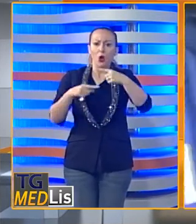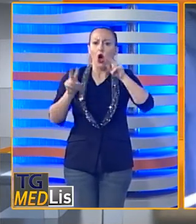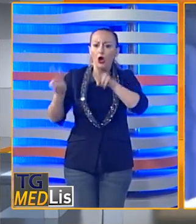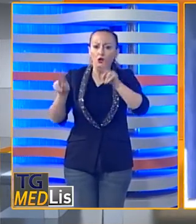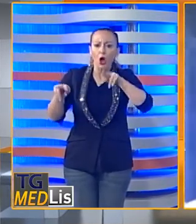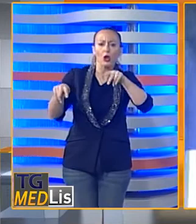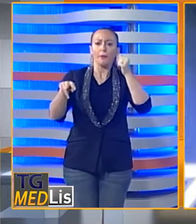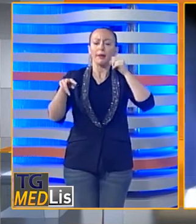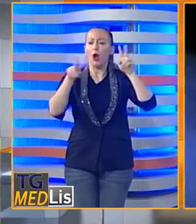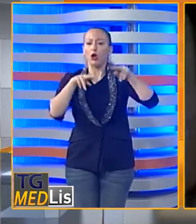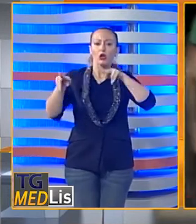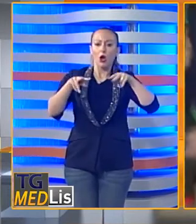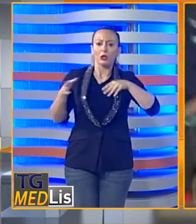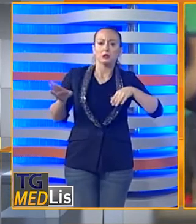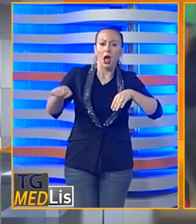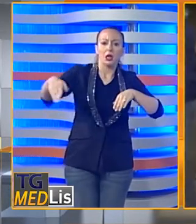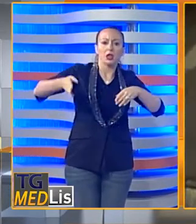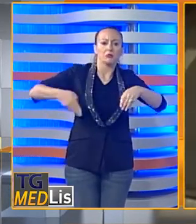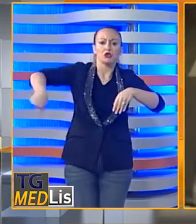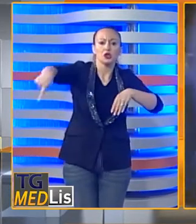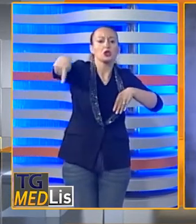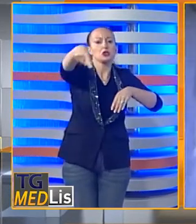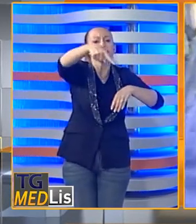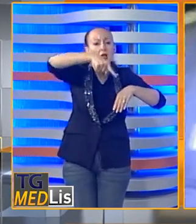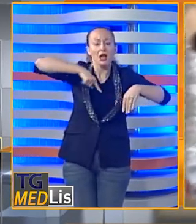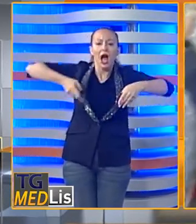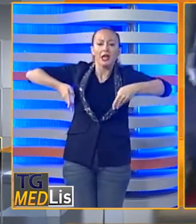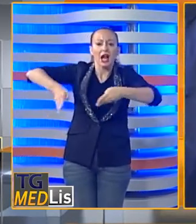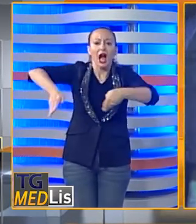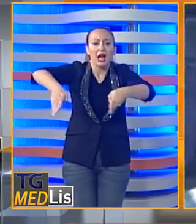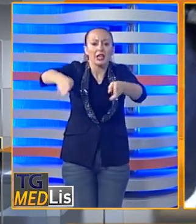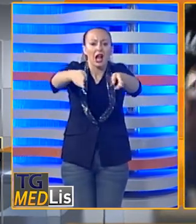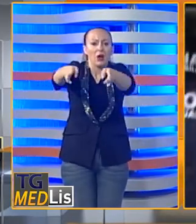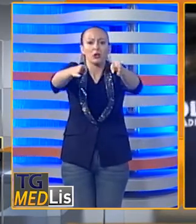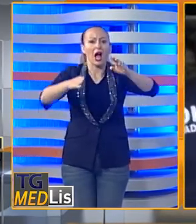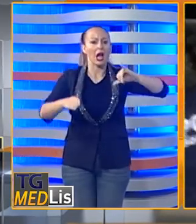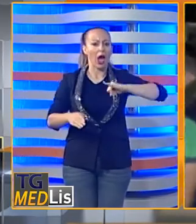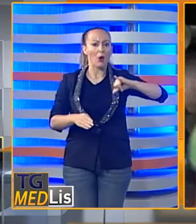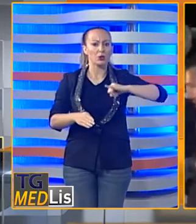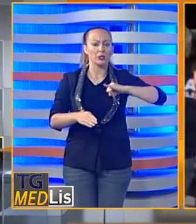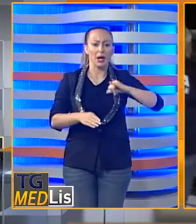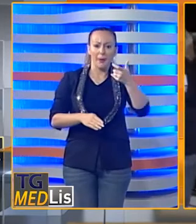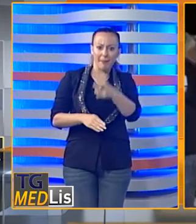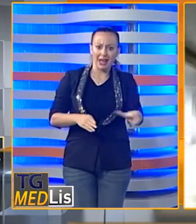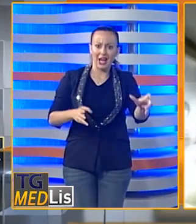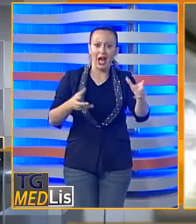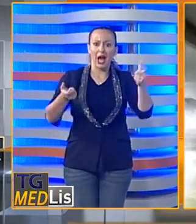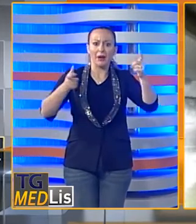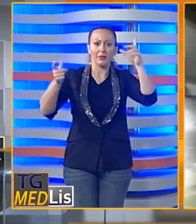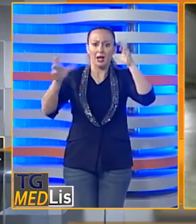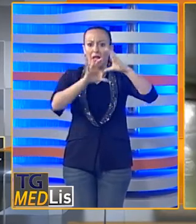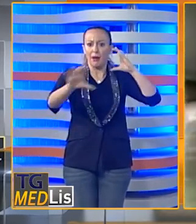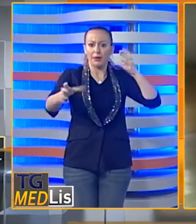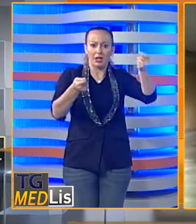era trasportato da un carro attrezzi e sporgeva, creando problemi agli automobilisti. Il valore della droga